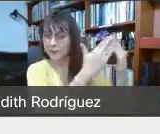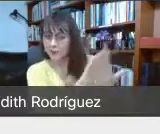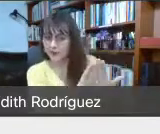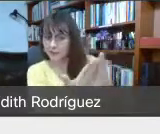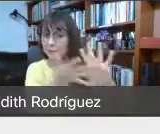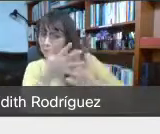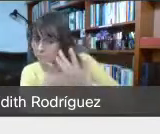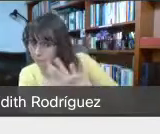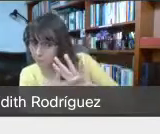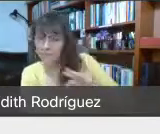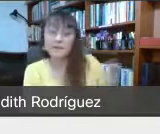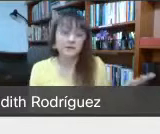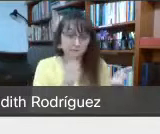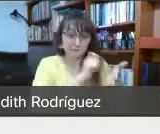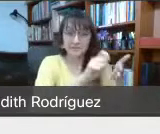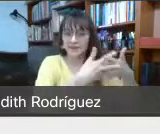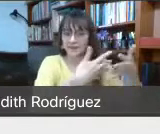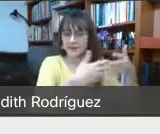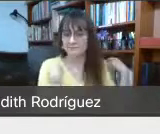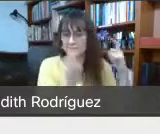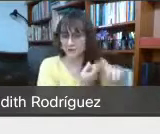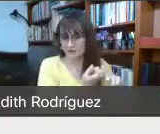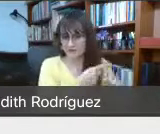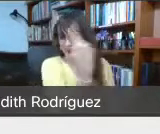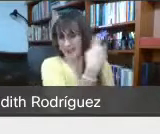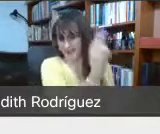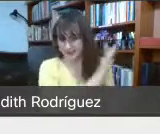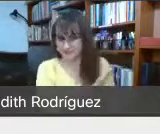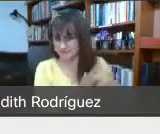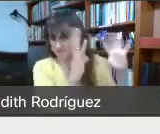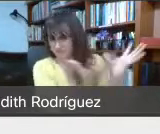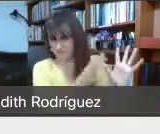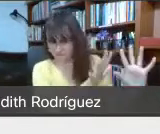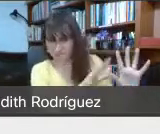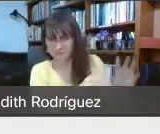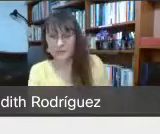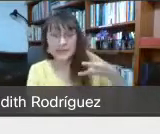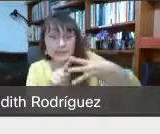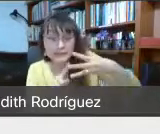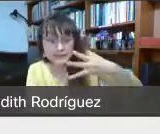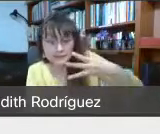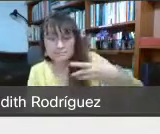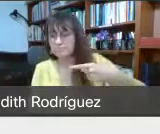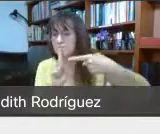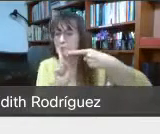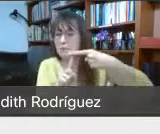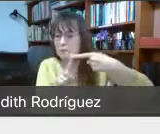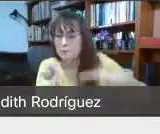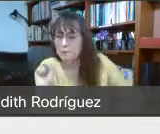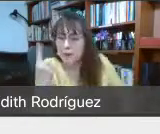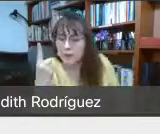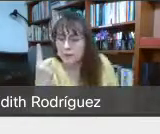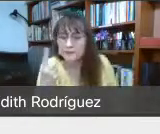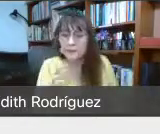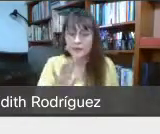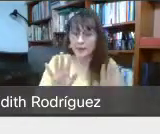Estas tres nos permiten entrar al mundo de la literatura, lengua de señas o de forma escrita con el español, de forma general. Estas